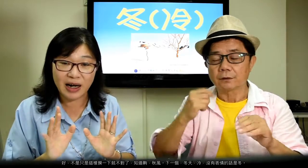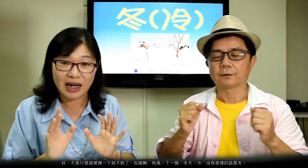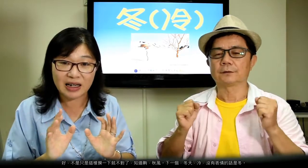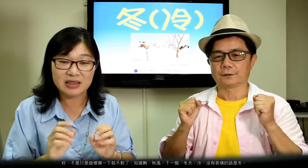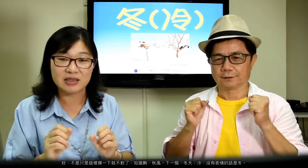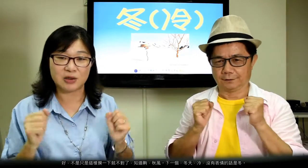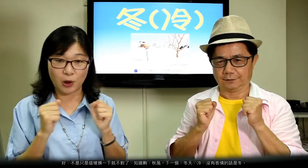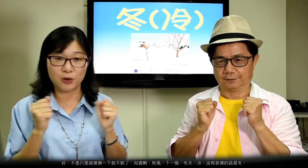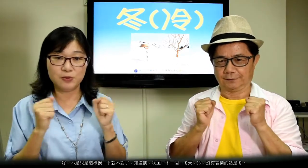话是冬。